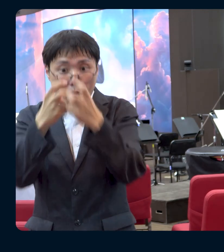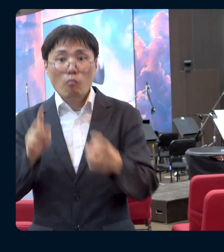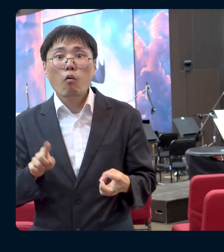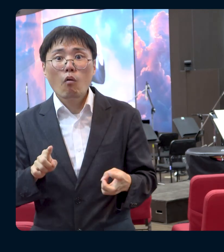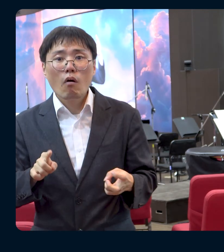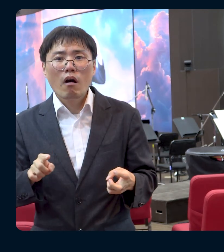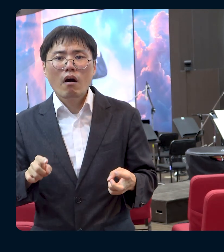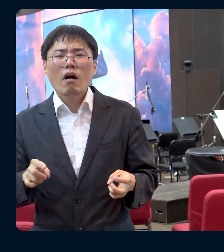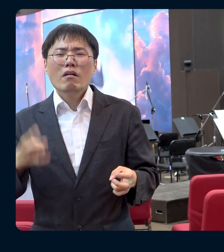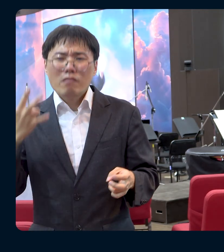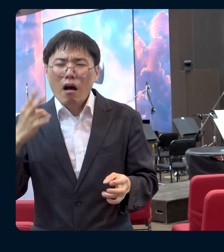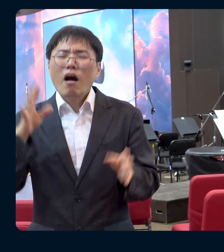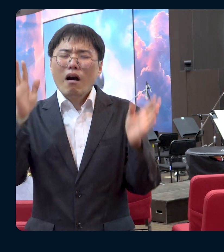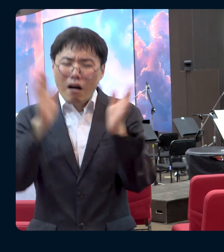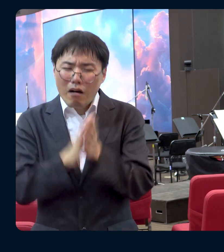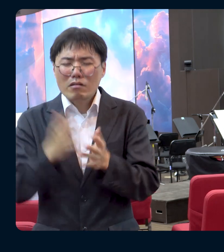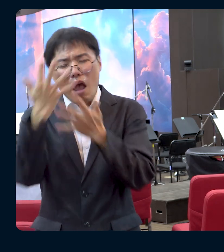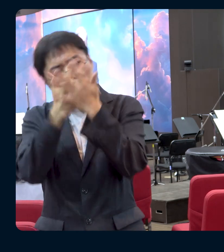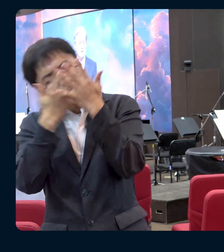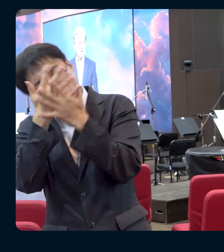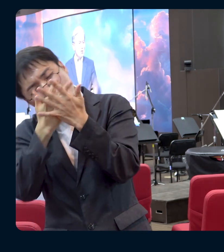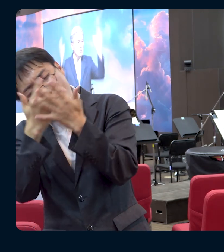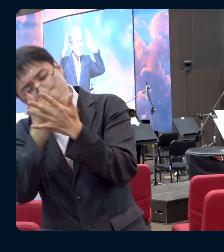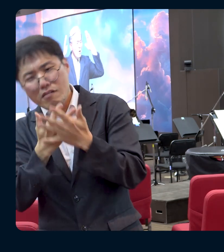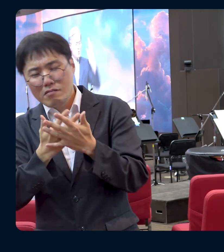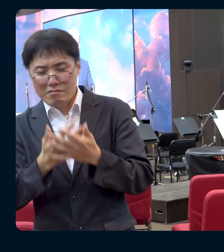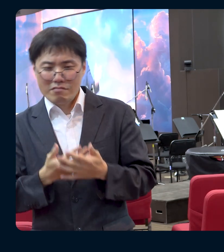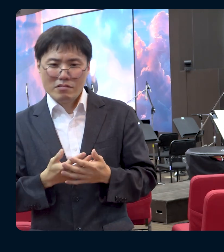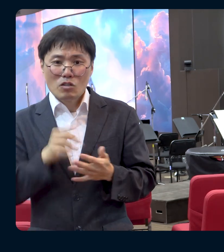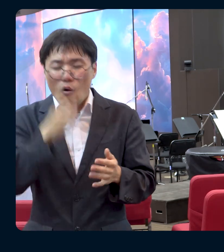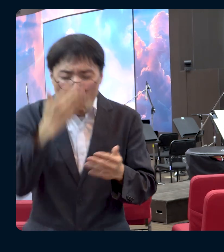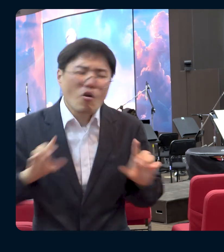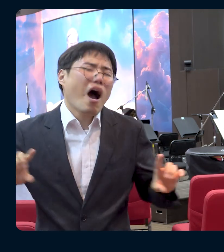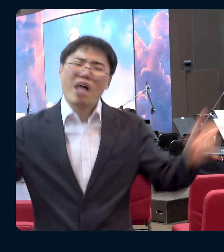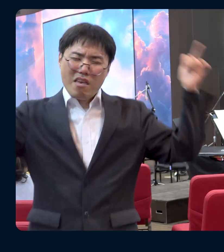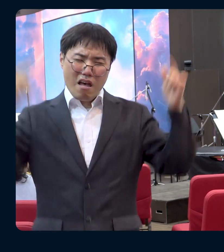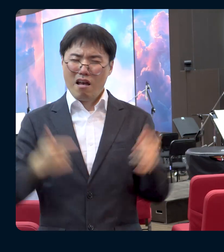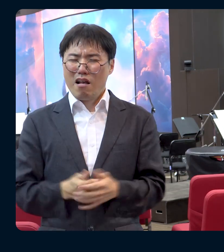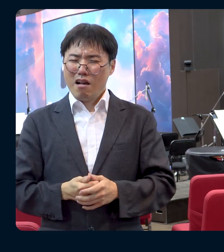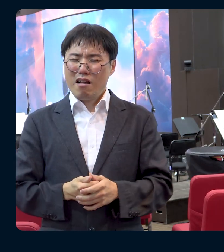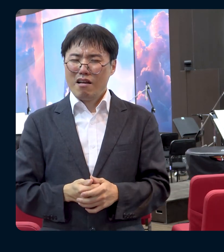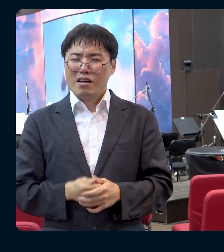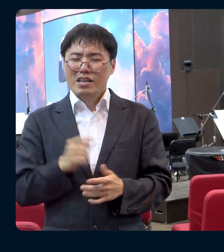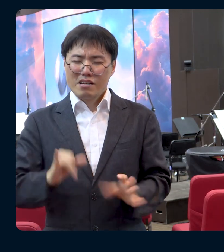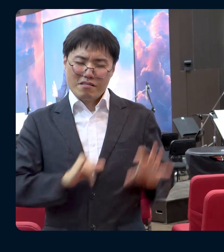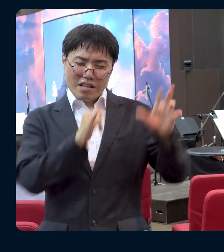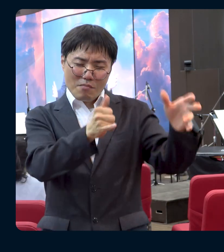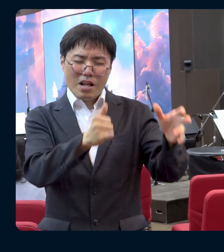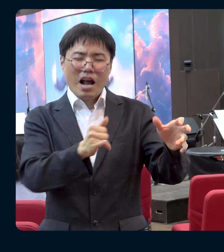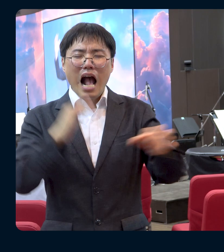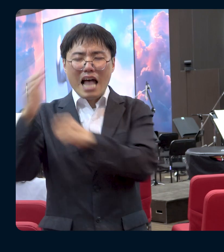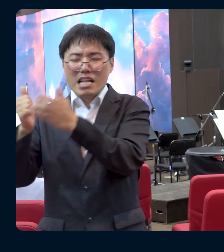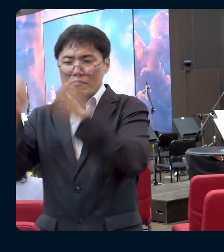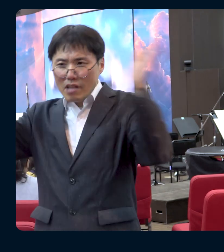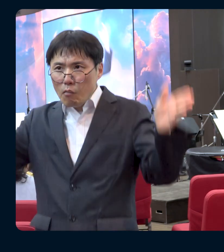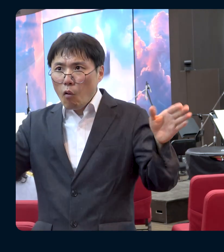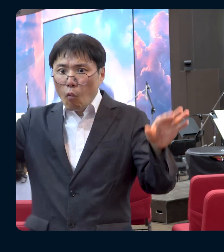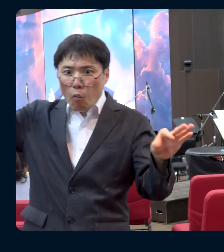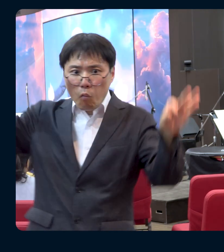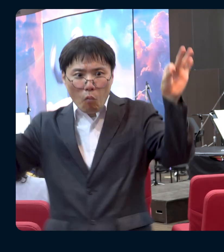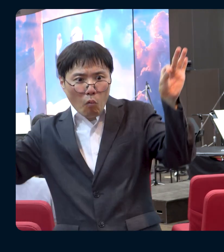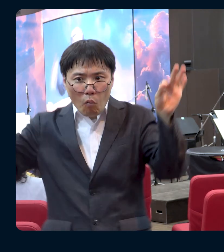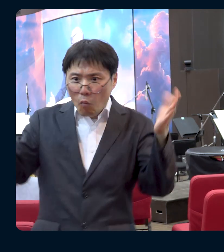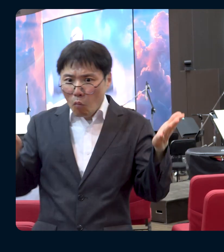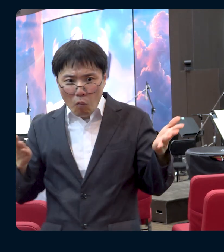살아가는 방법이 결국 뭐예요? 중간에 그냥 서 있는 거예요. 이건 겸손 아니에요. 이건 세상과 하나님